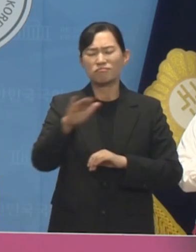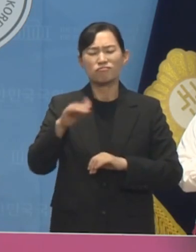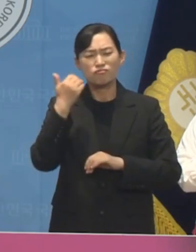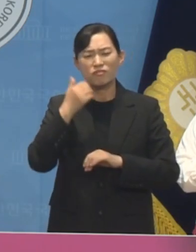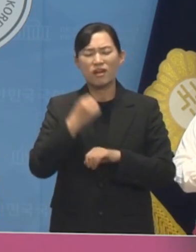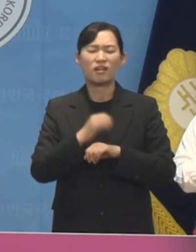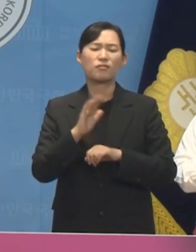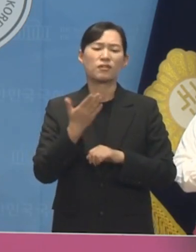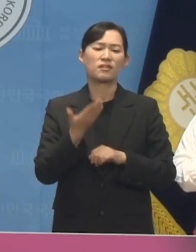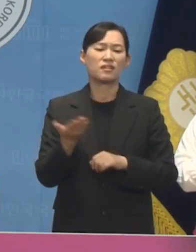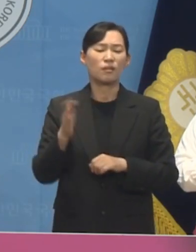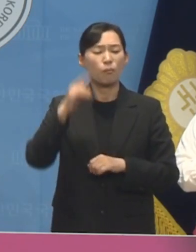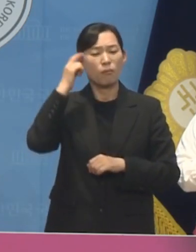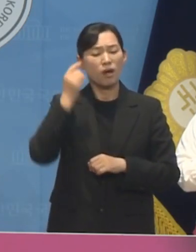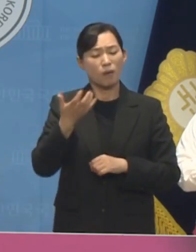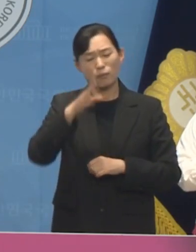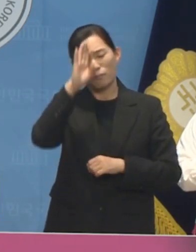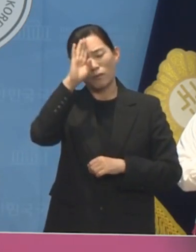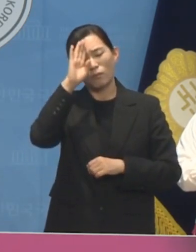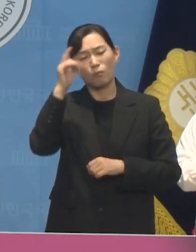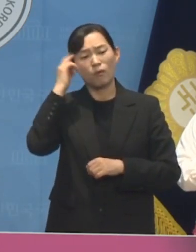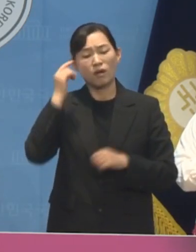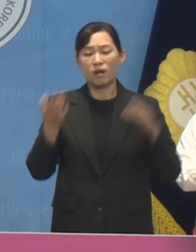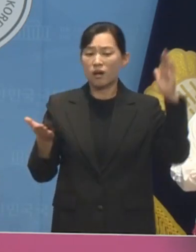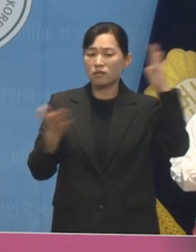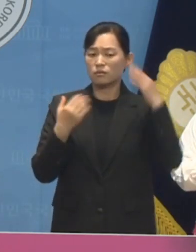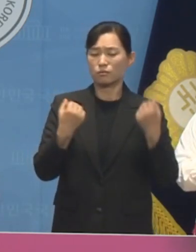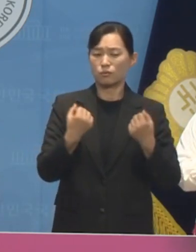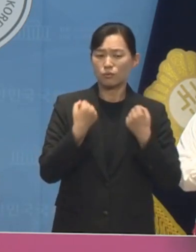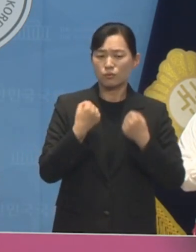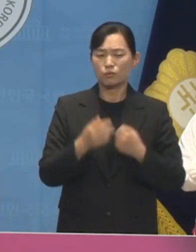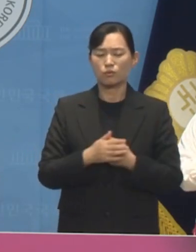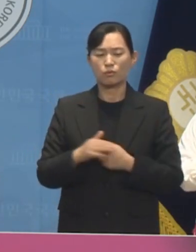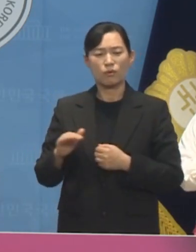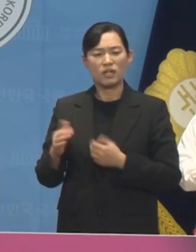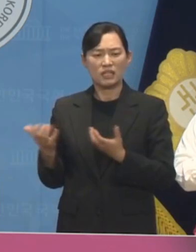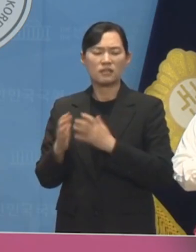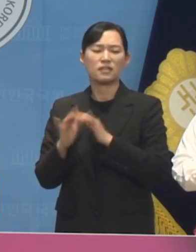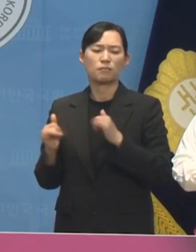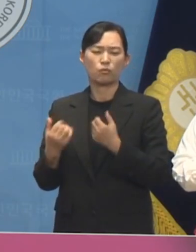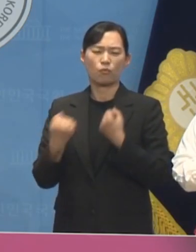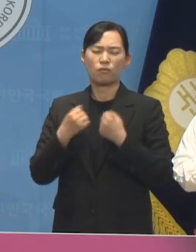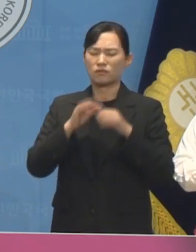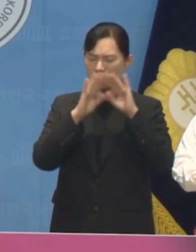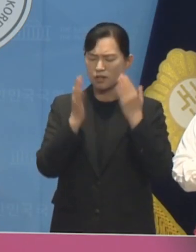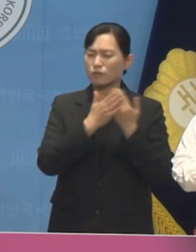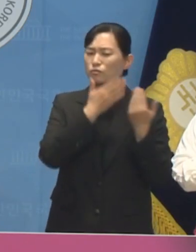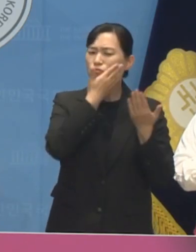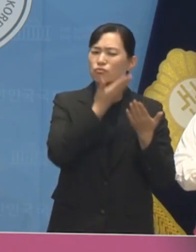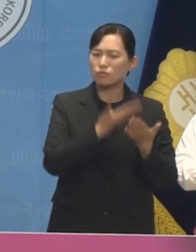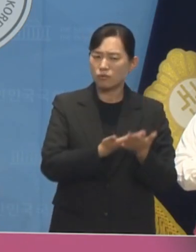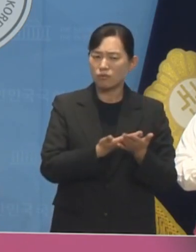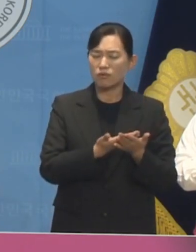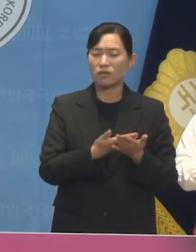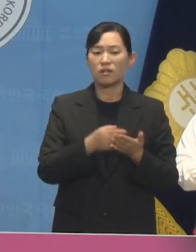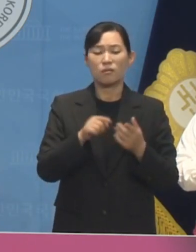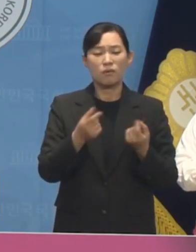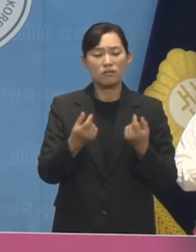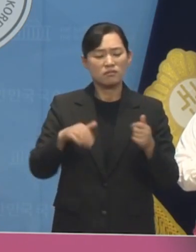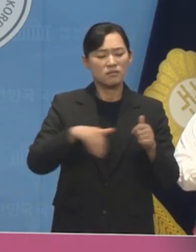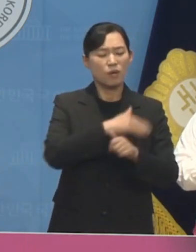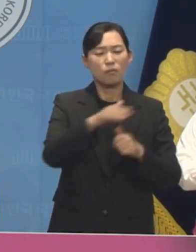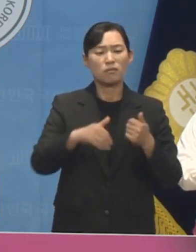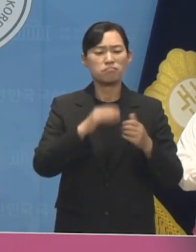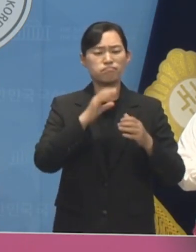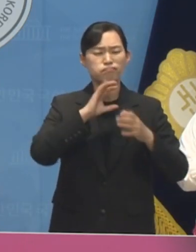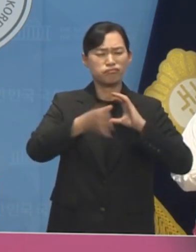하고 병들어가야 합니까? 학생들의 건강도 우리들의 건강도 모두 중요합니다. 그런데 이런 상황들을 학교는